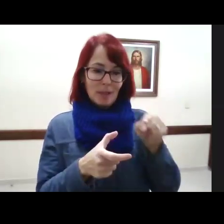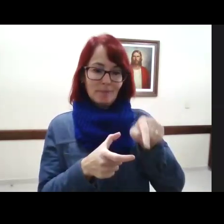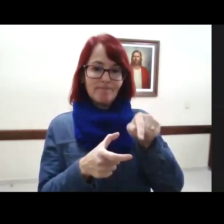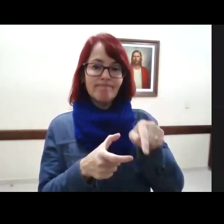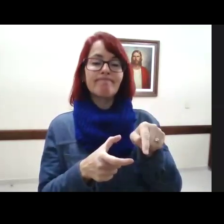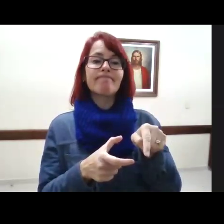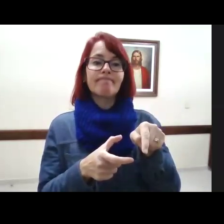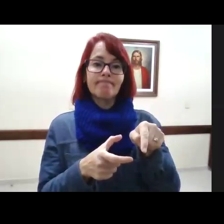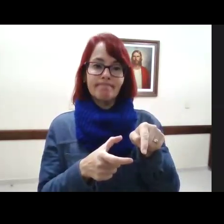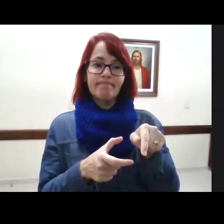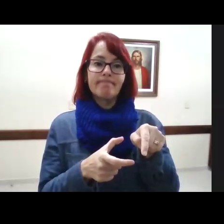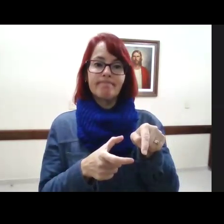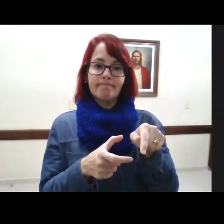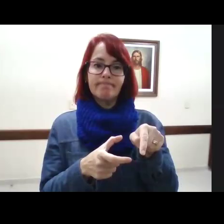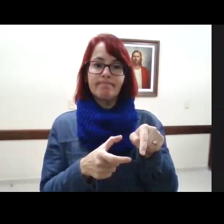sofrem